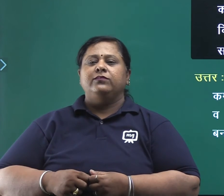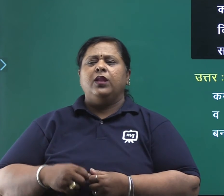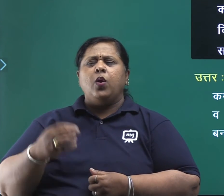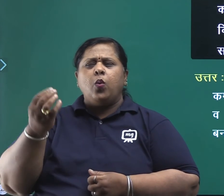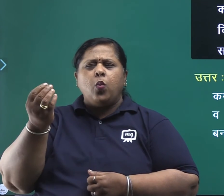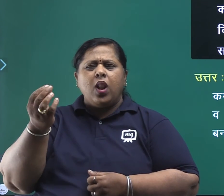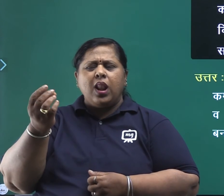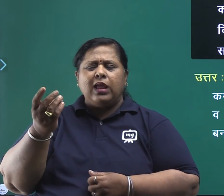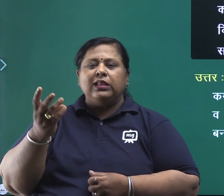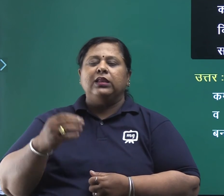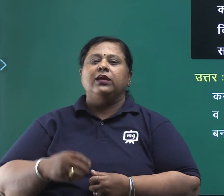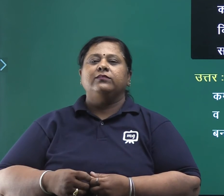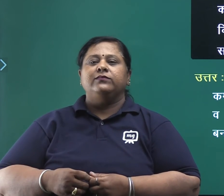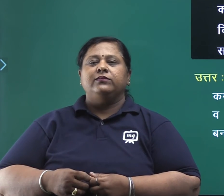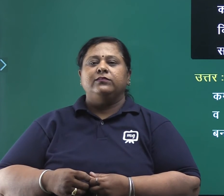कुल कितने